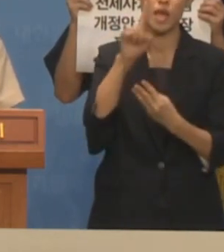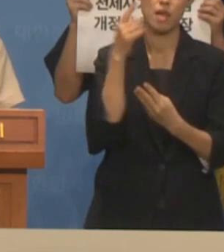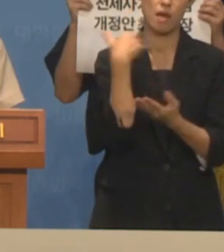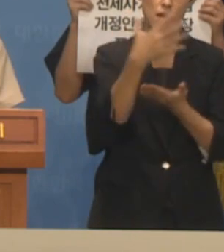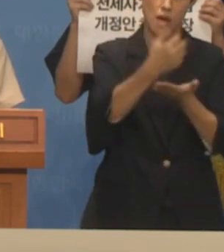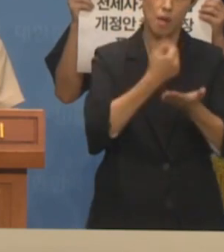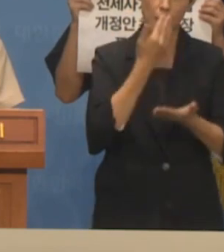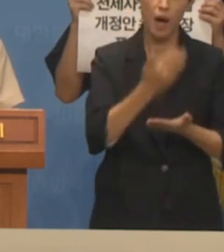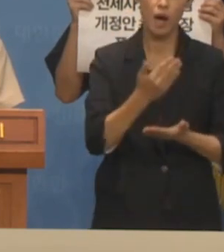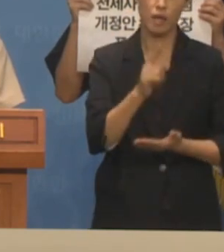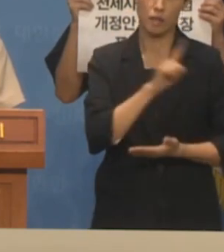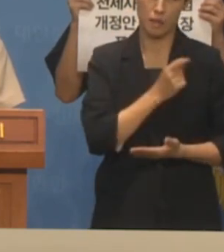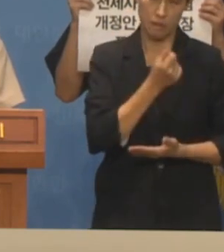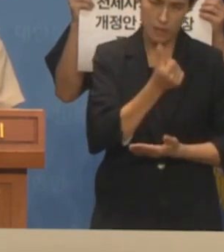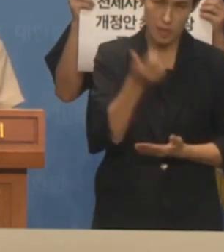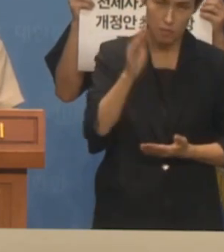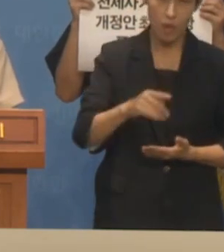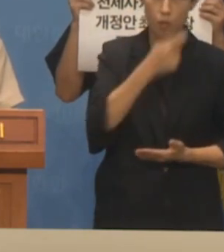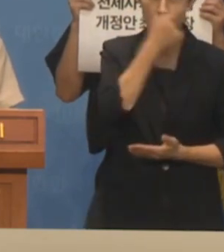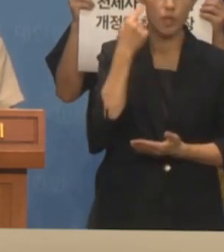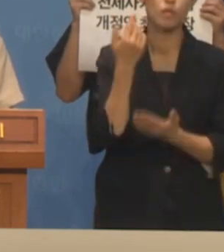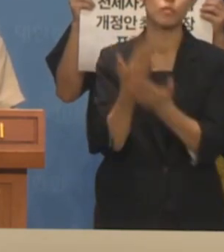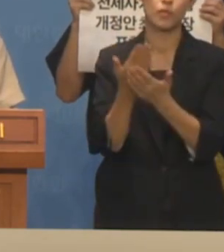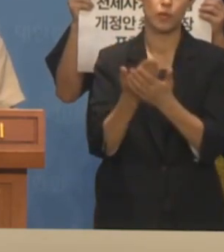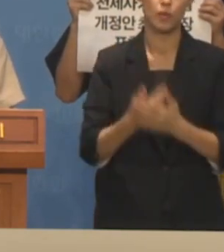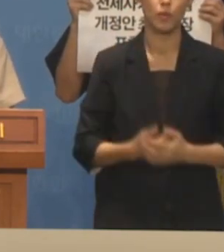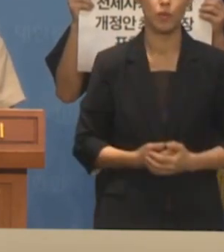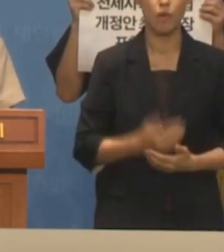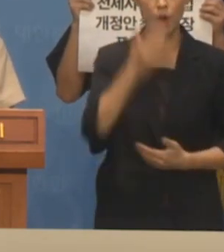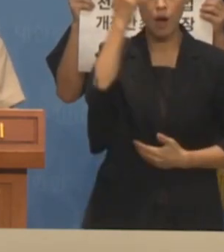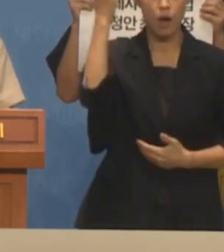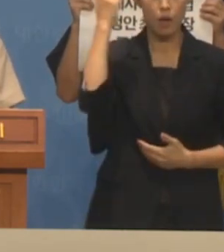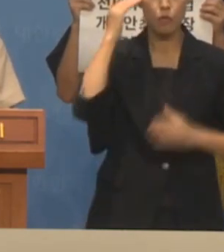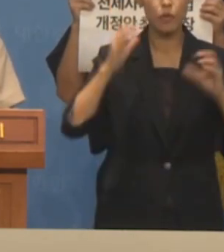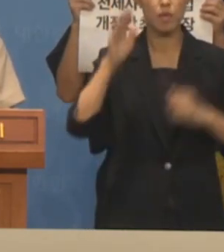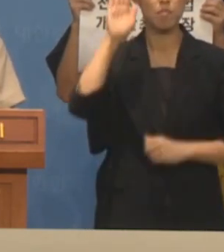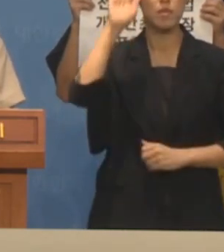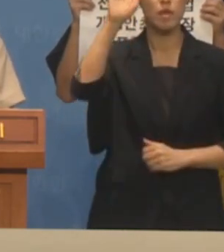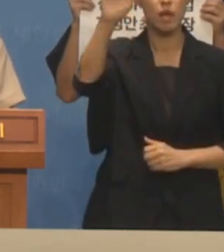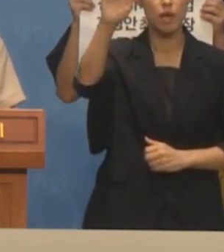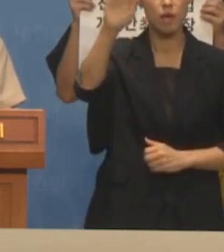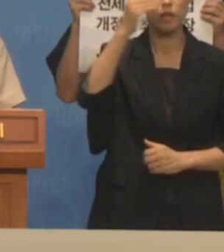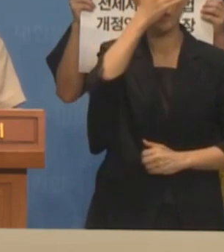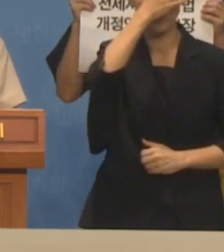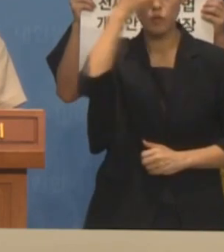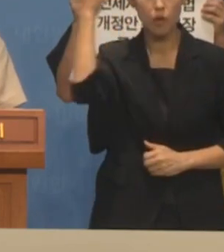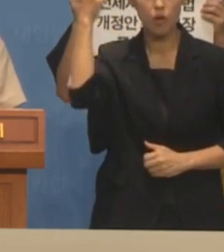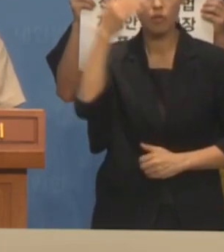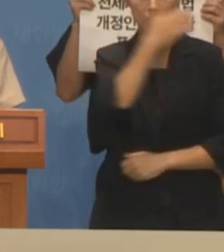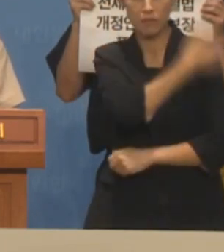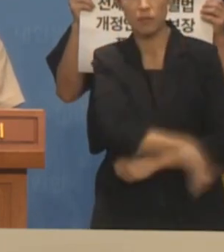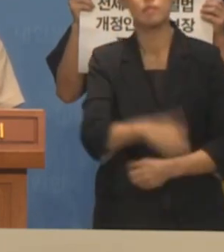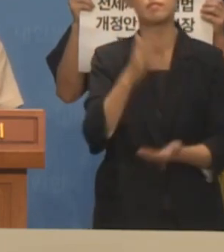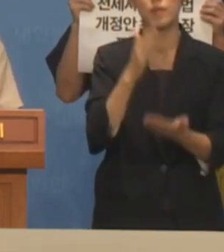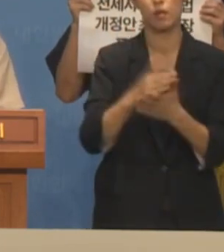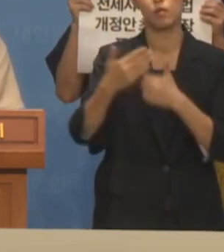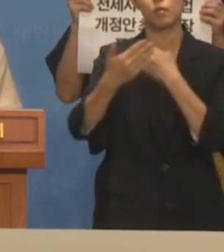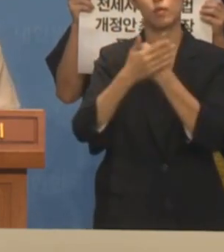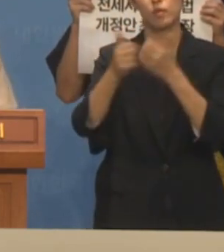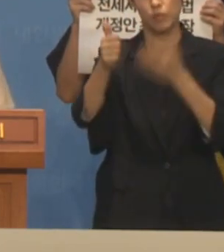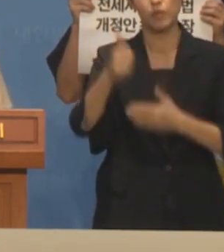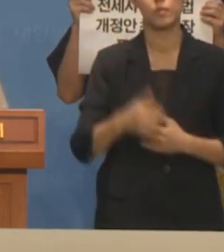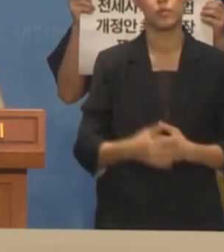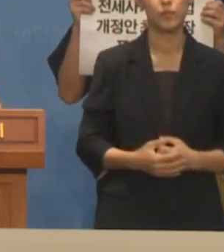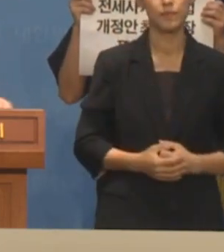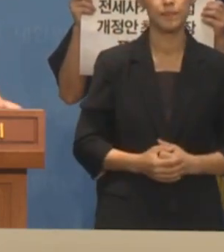최소 보장 방안이 마련되었으면 좋겠습니다. 우리나라 미래의 청년들을 외면하지 말고 부디 도와주세요.